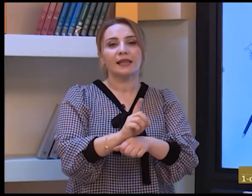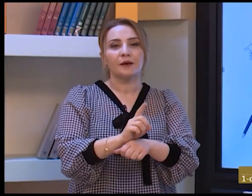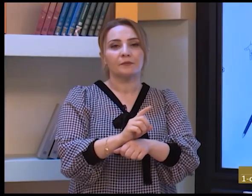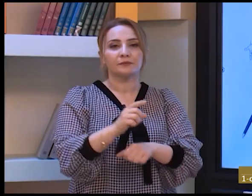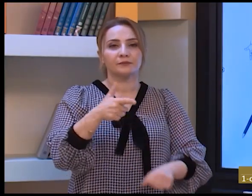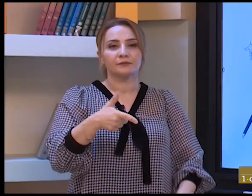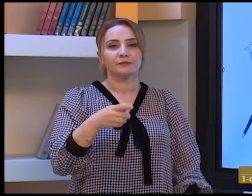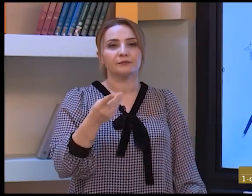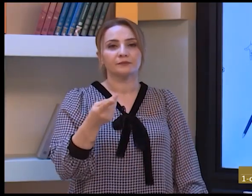Qələm,